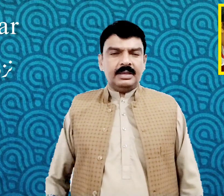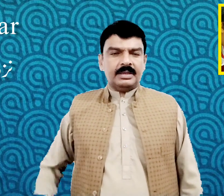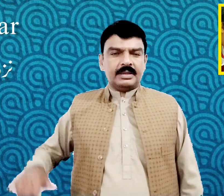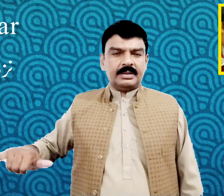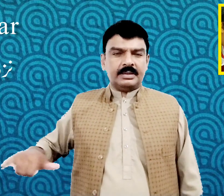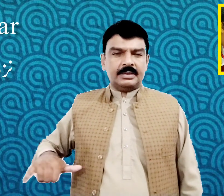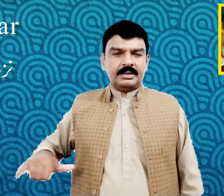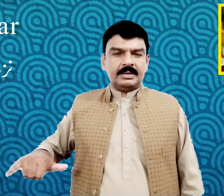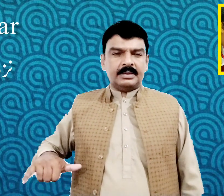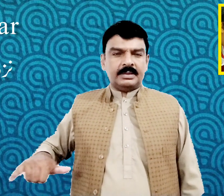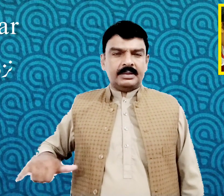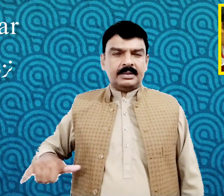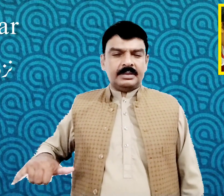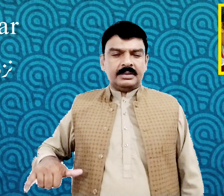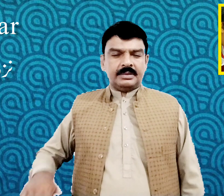नियर।